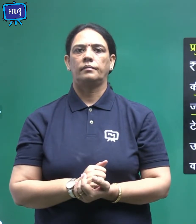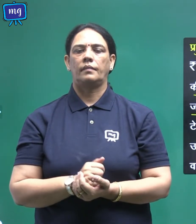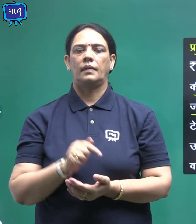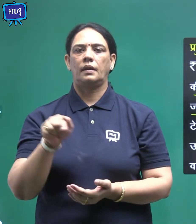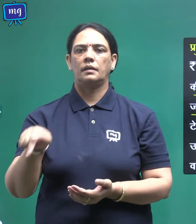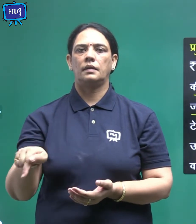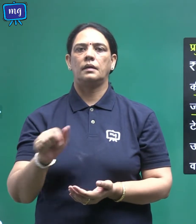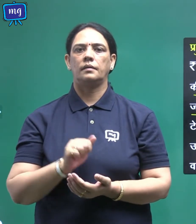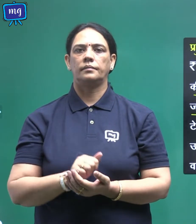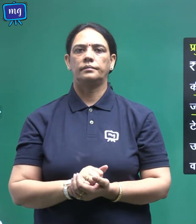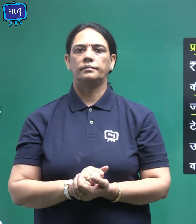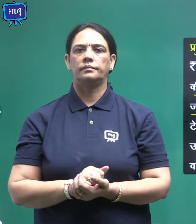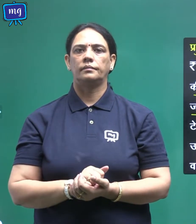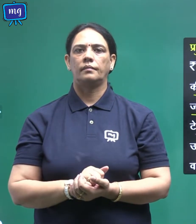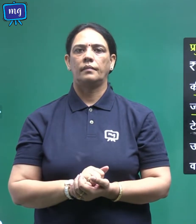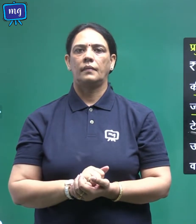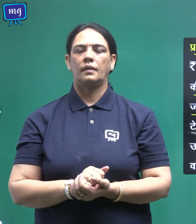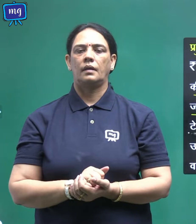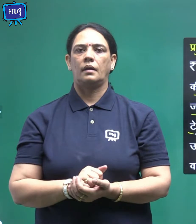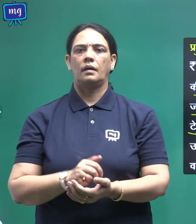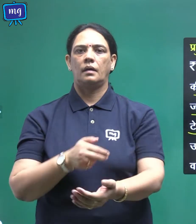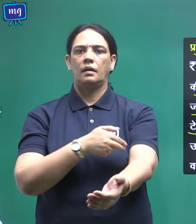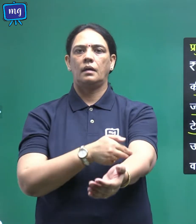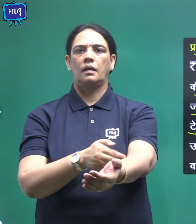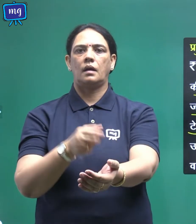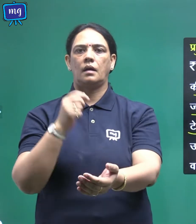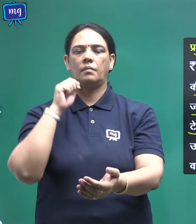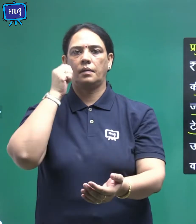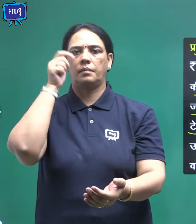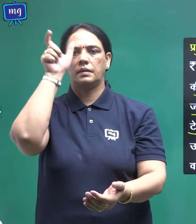यदि विनोद